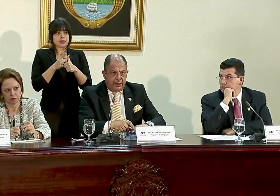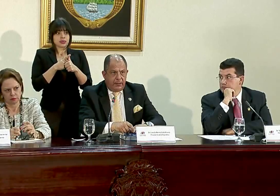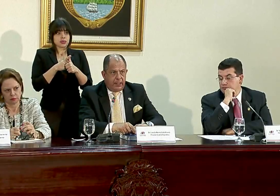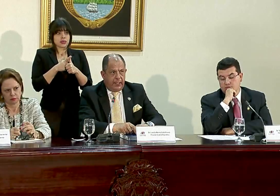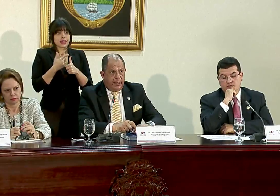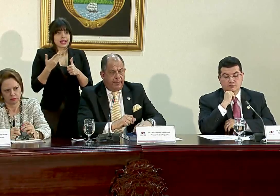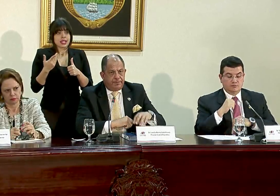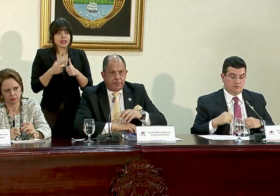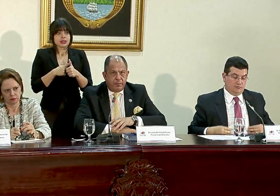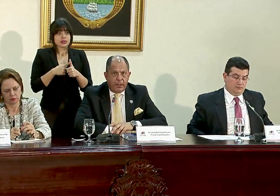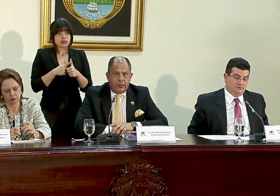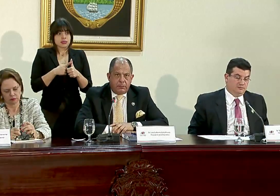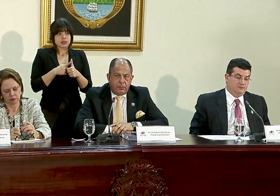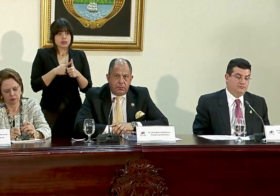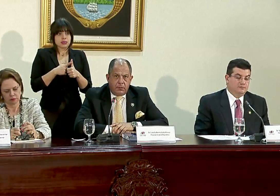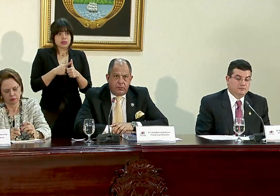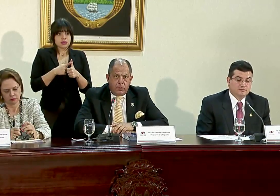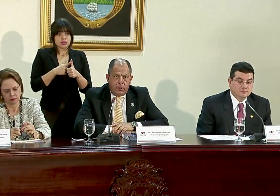es que